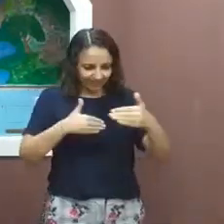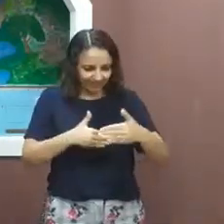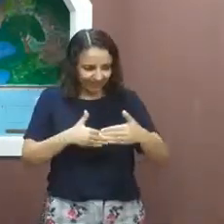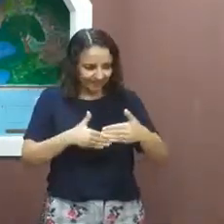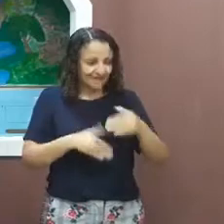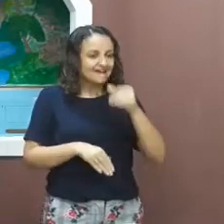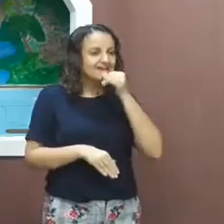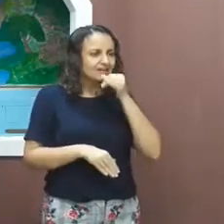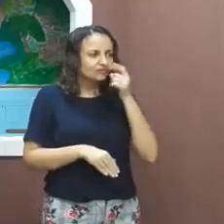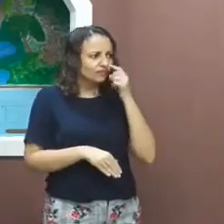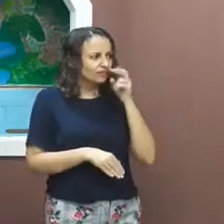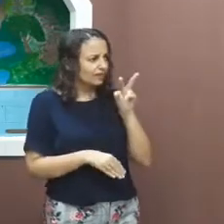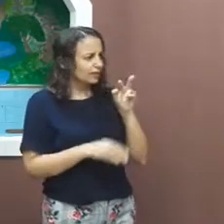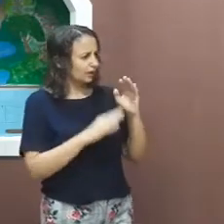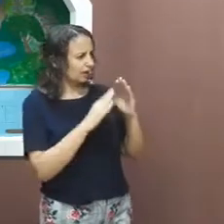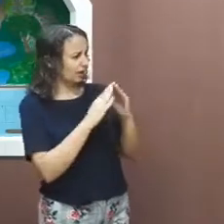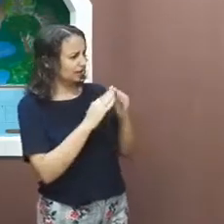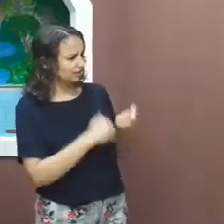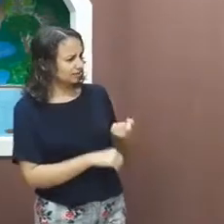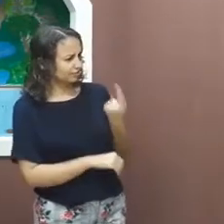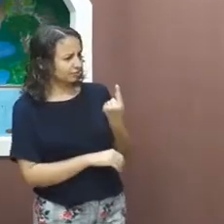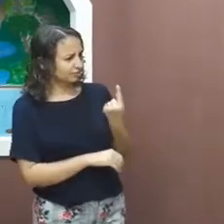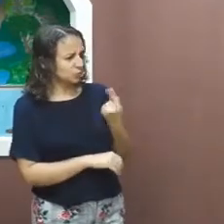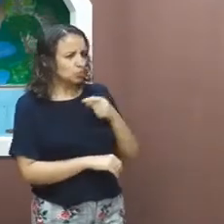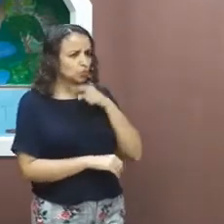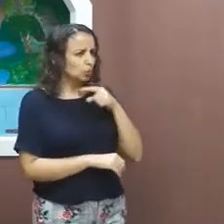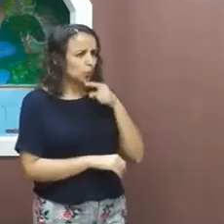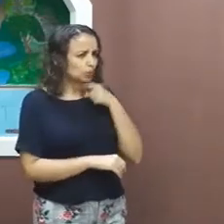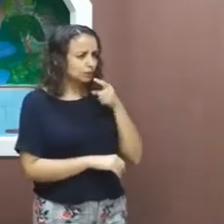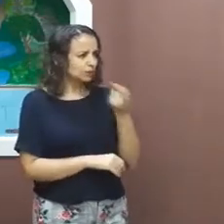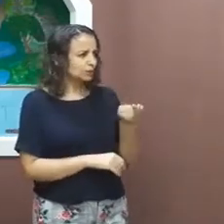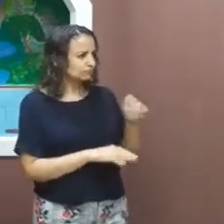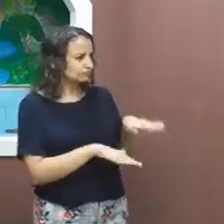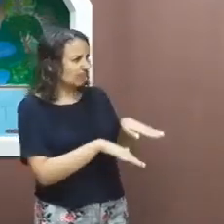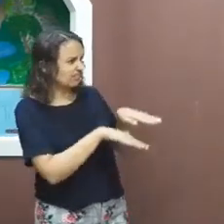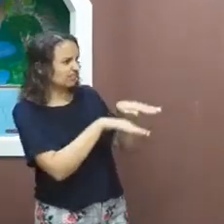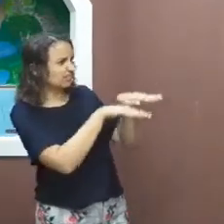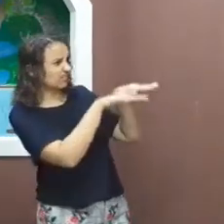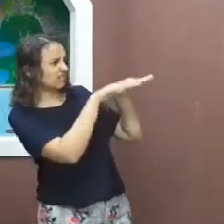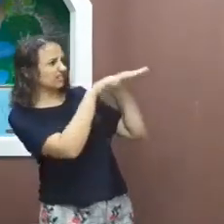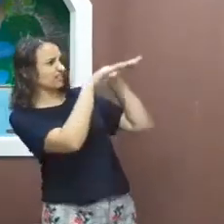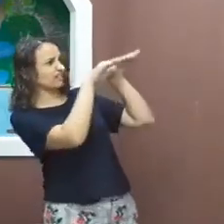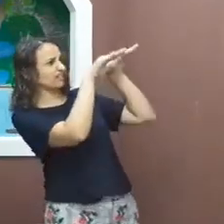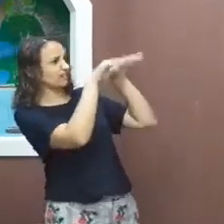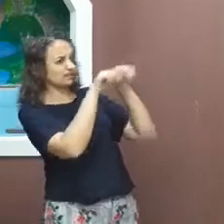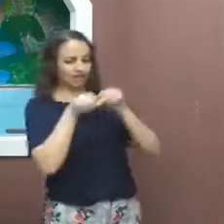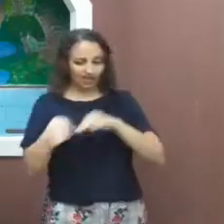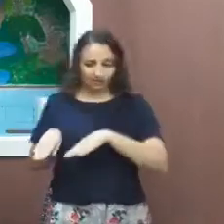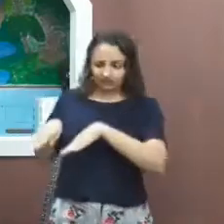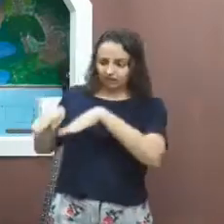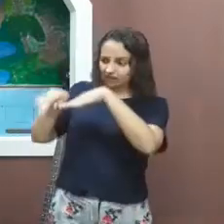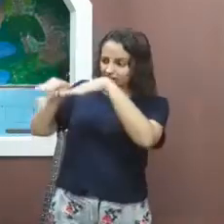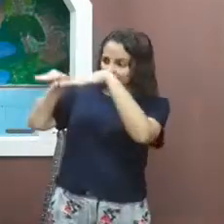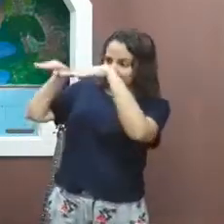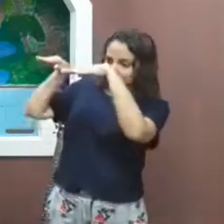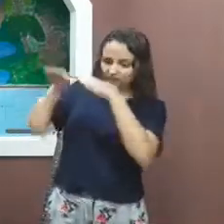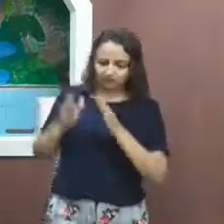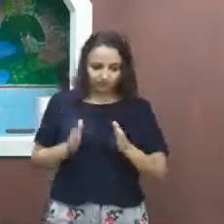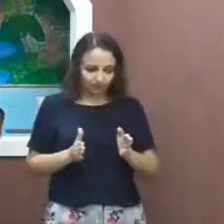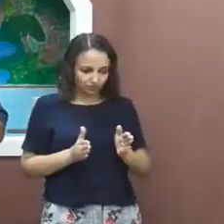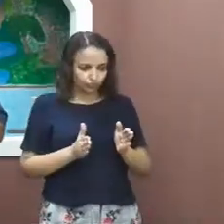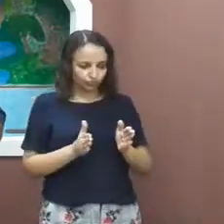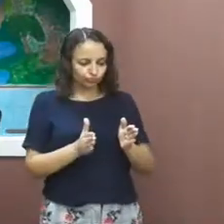Você vai na casa e só tem o espaço onde ele dorme. É uma montanha de caixinhas.